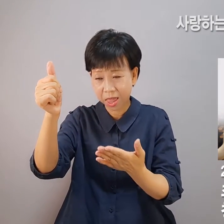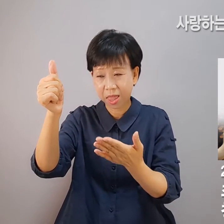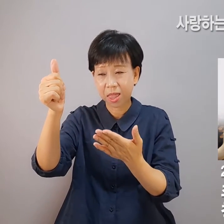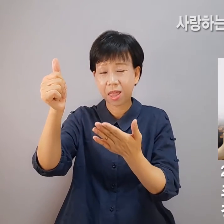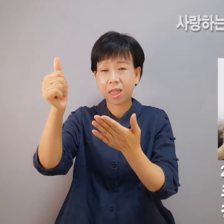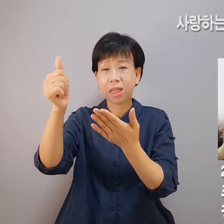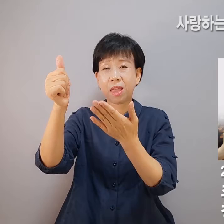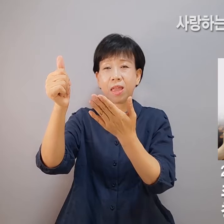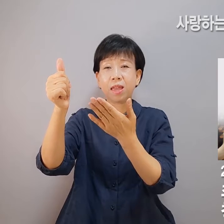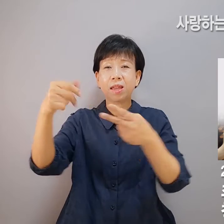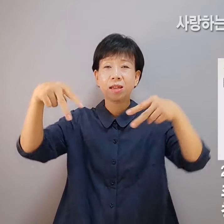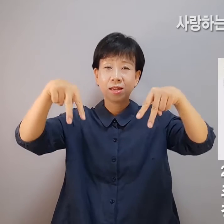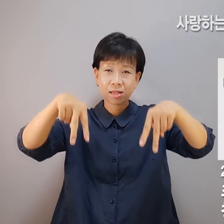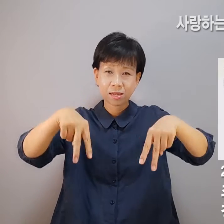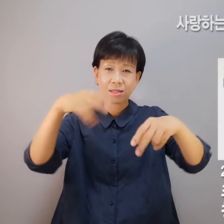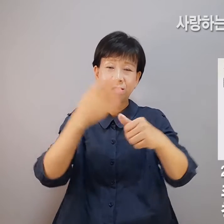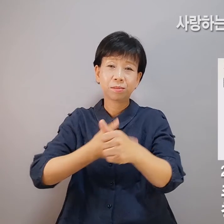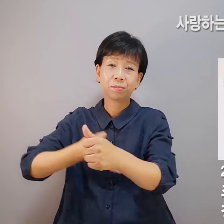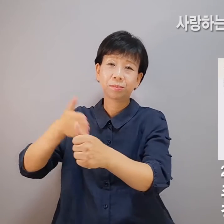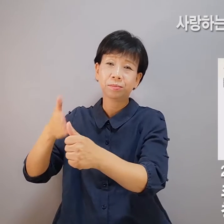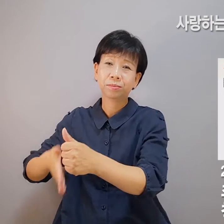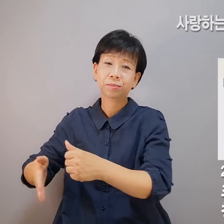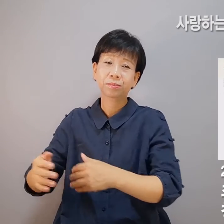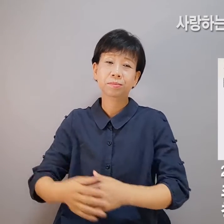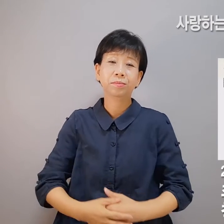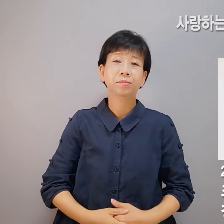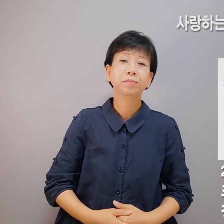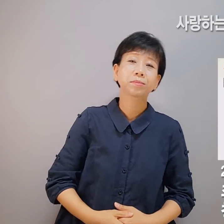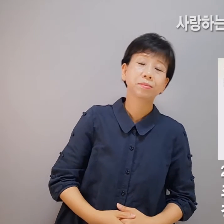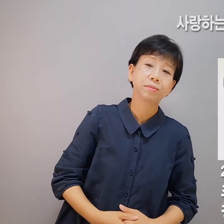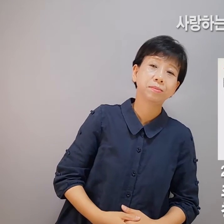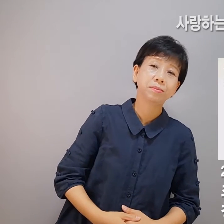경배해. 모두 자리에서 일어나시겠습니다.